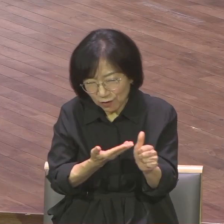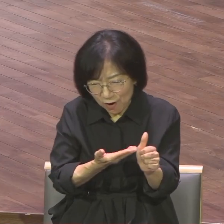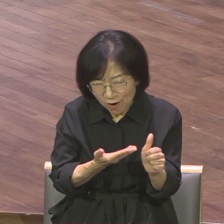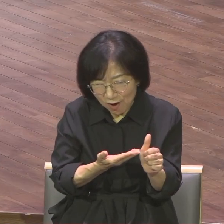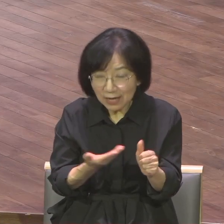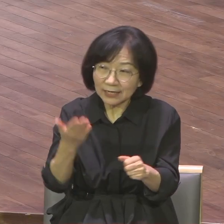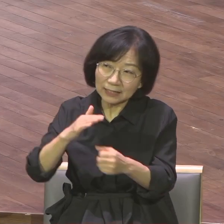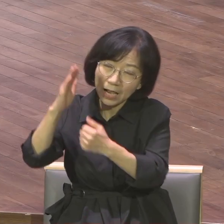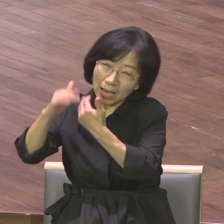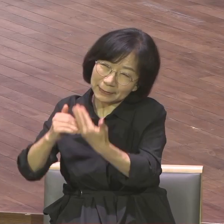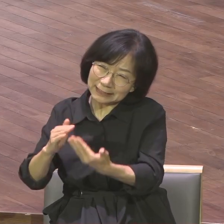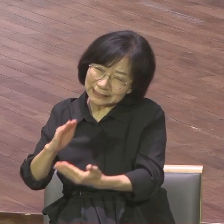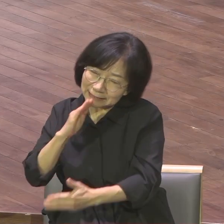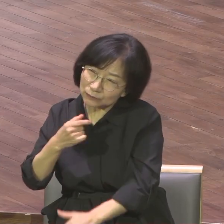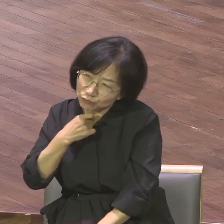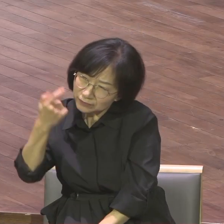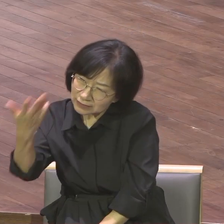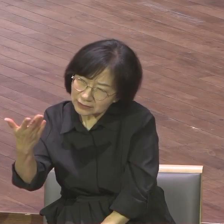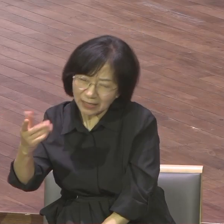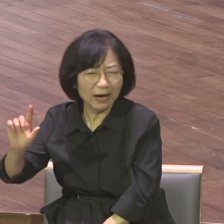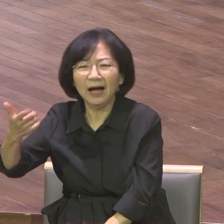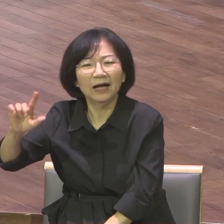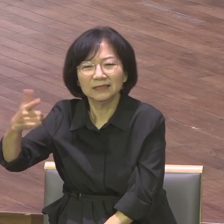이것이 하나님 본심이 아니라는 거예요.